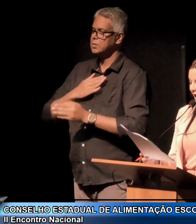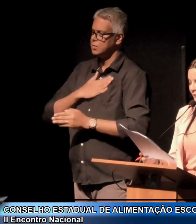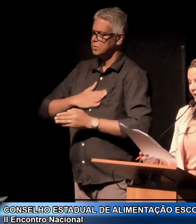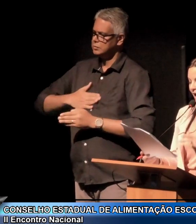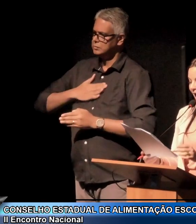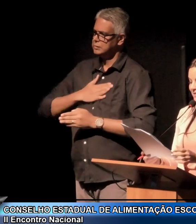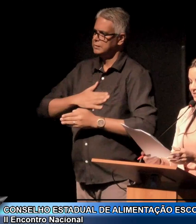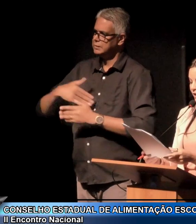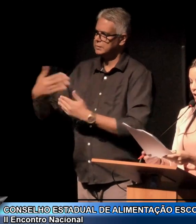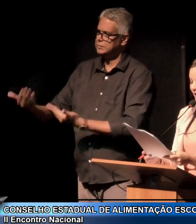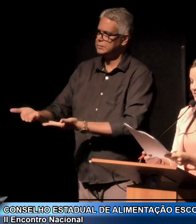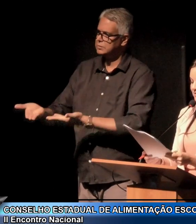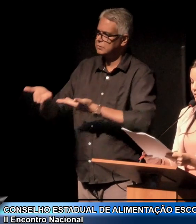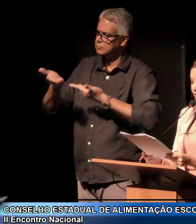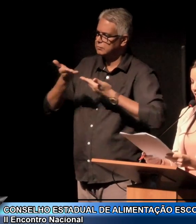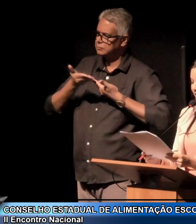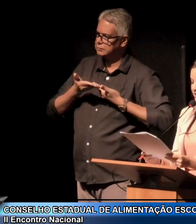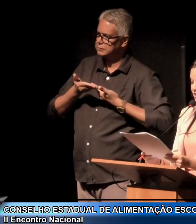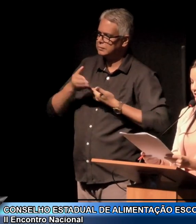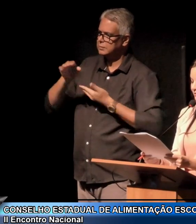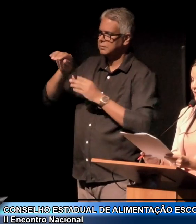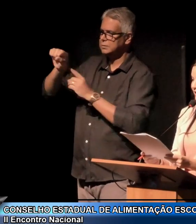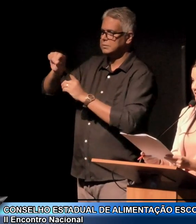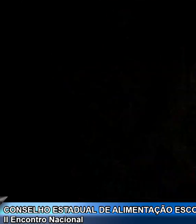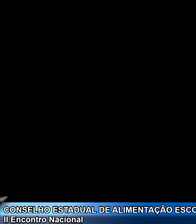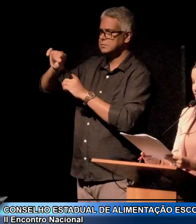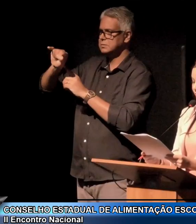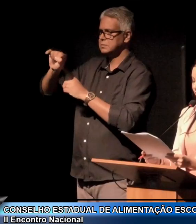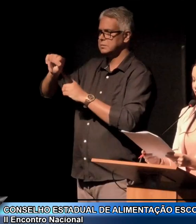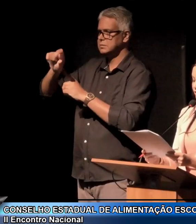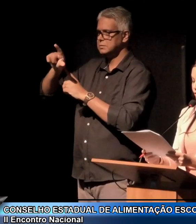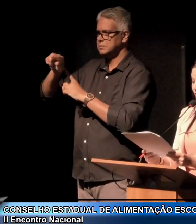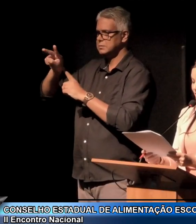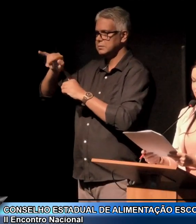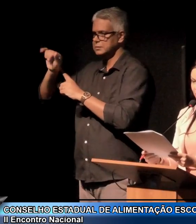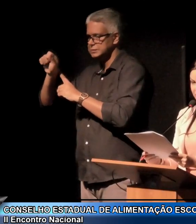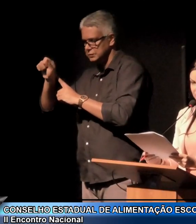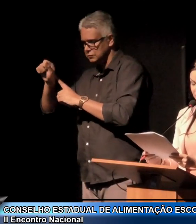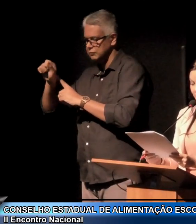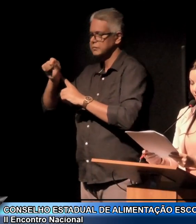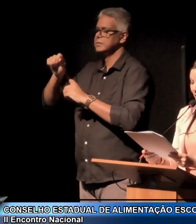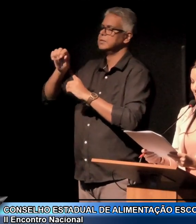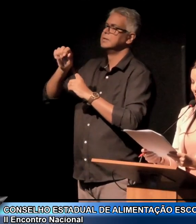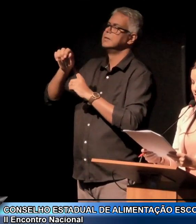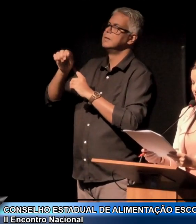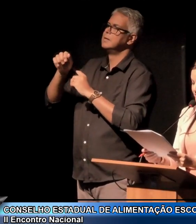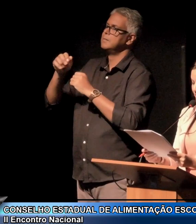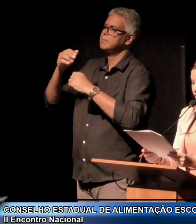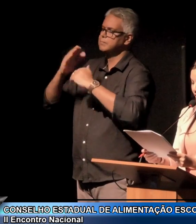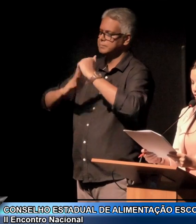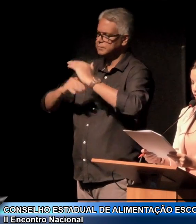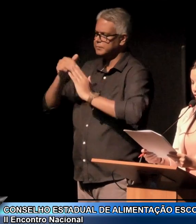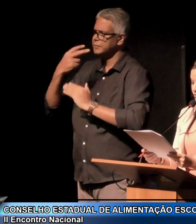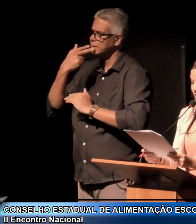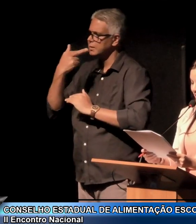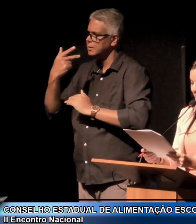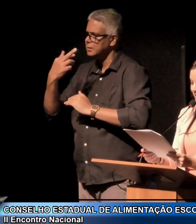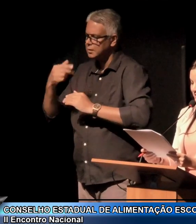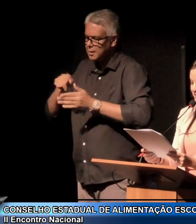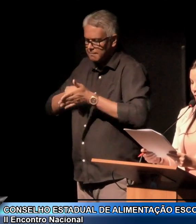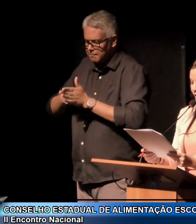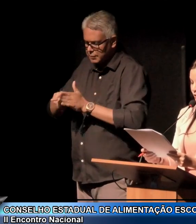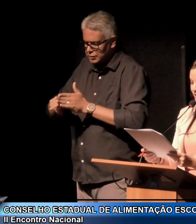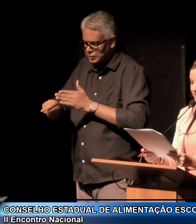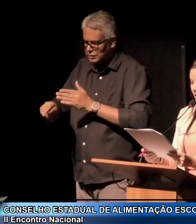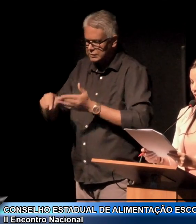convidar a senhora Silvia Cristina Farias nutricionista pesquisadora do núcleo de